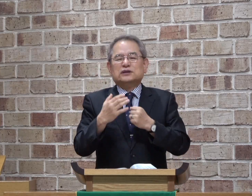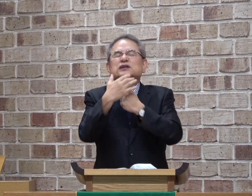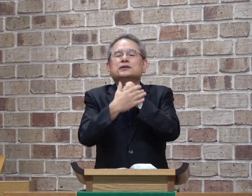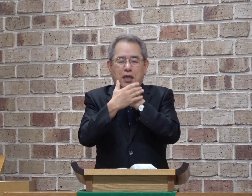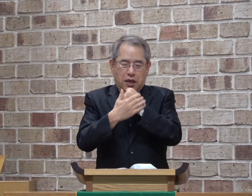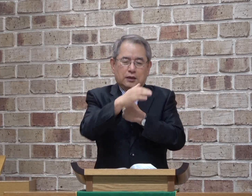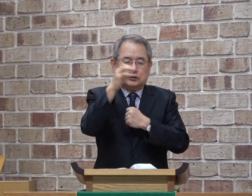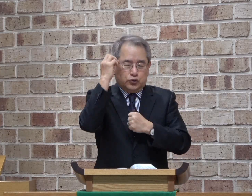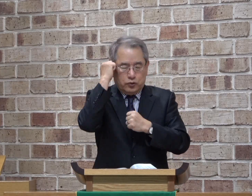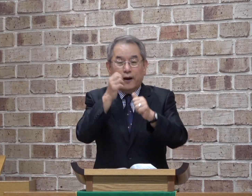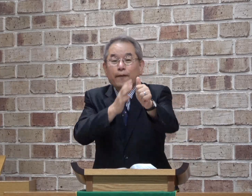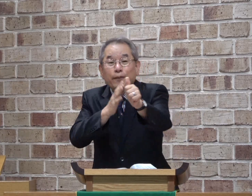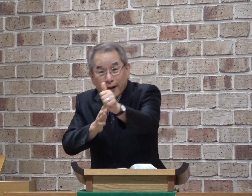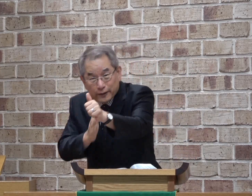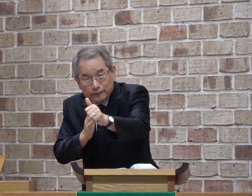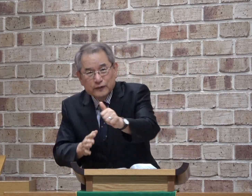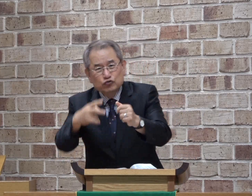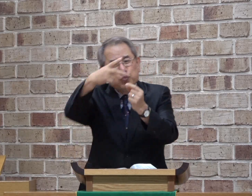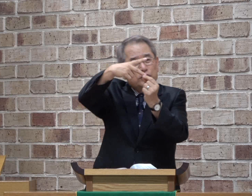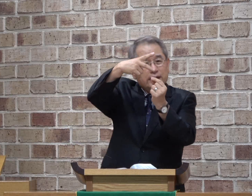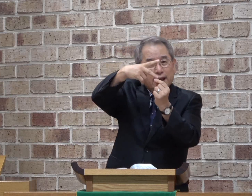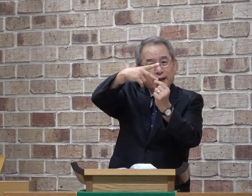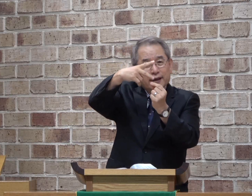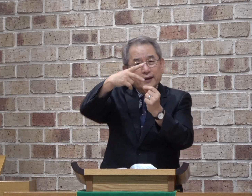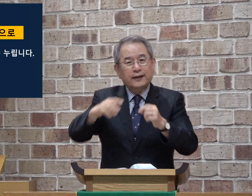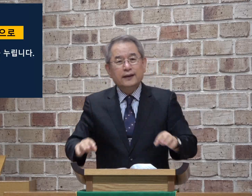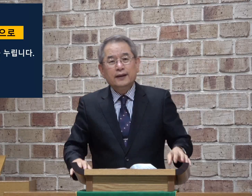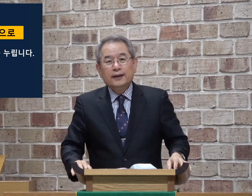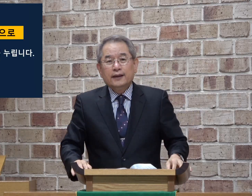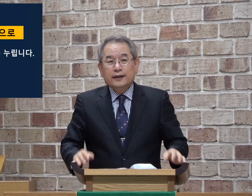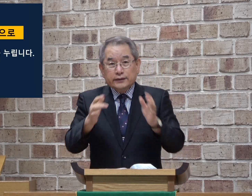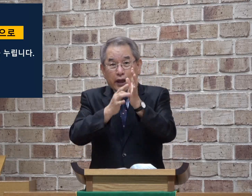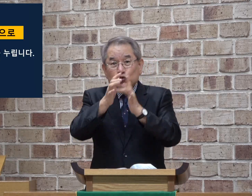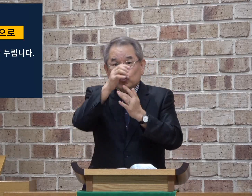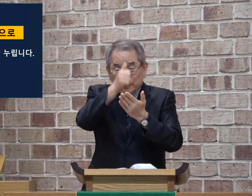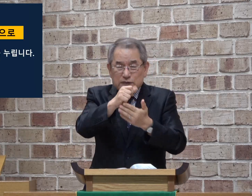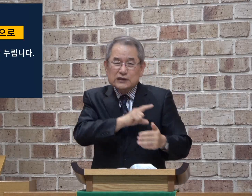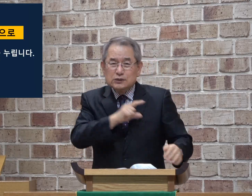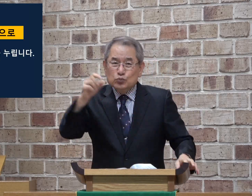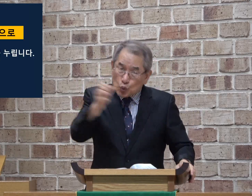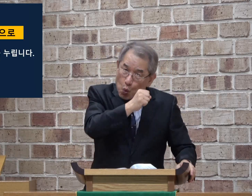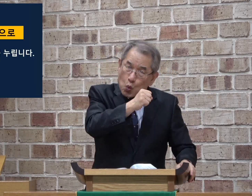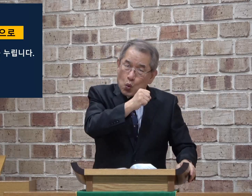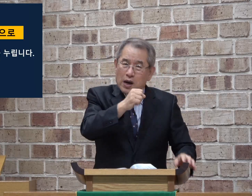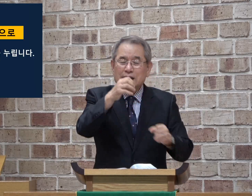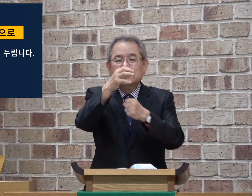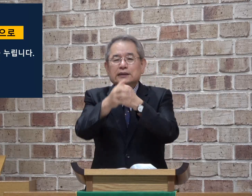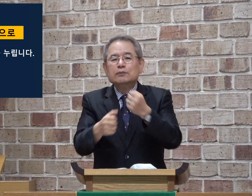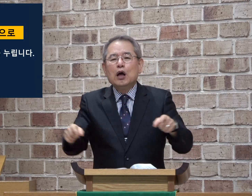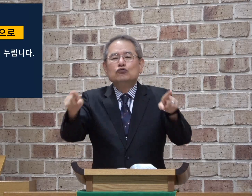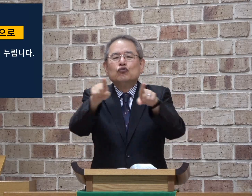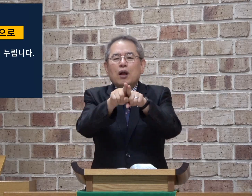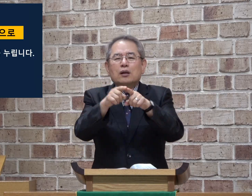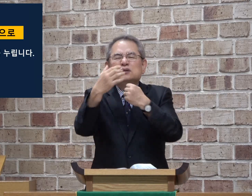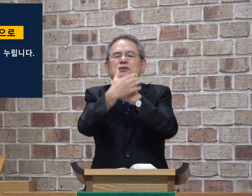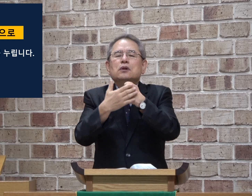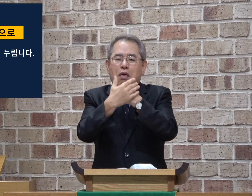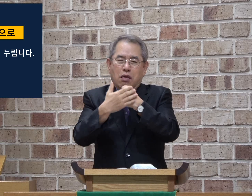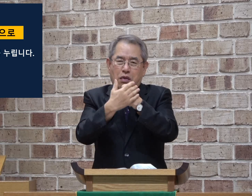정말 놀라운 은혜입니다. 여러분들이 그것을 잊지 않길 바랍니다. 두 번째, 임마누엘의 은혜를 누립니다.